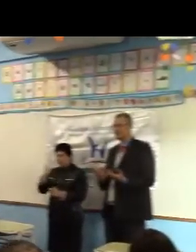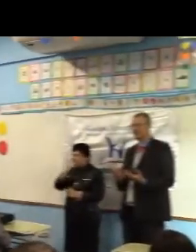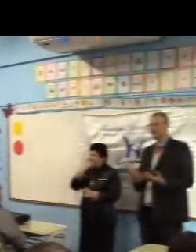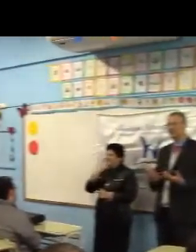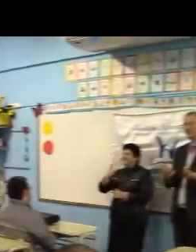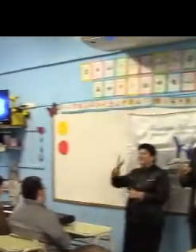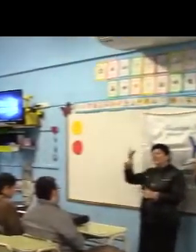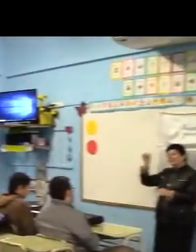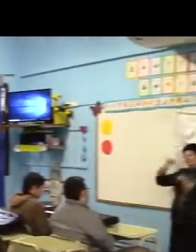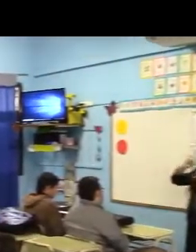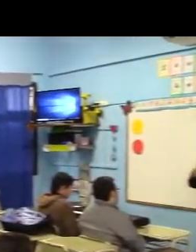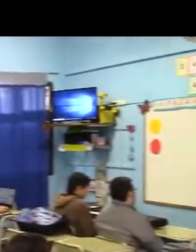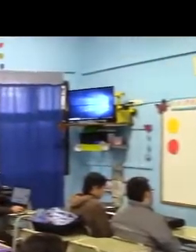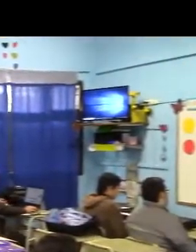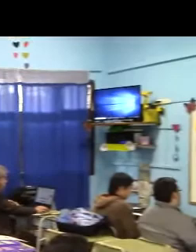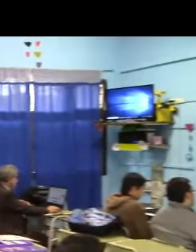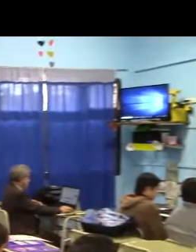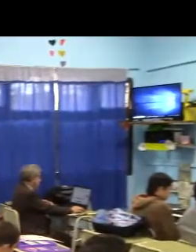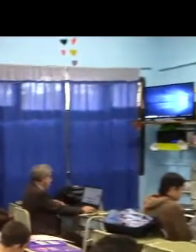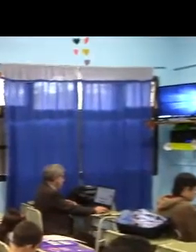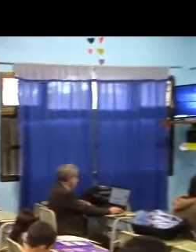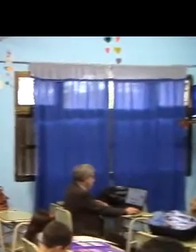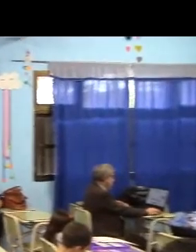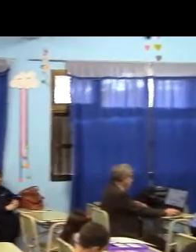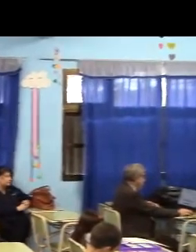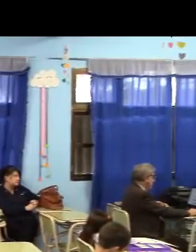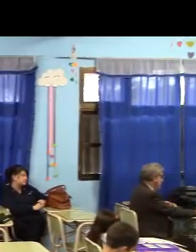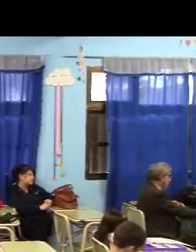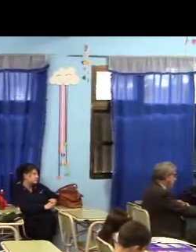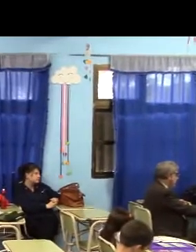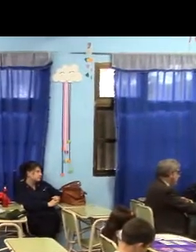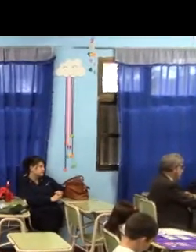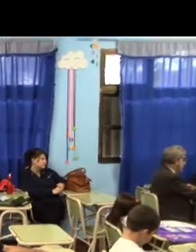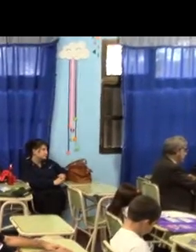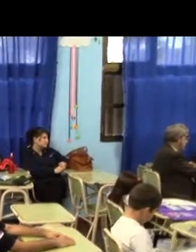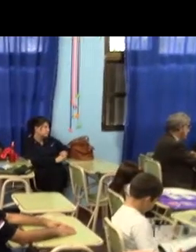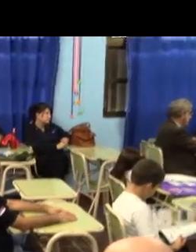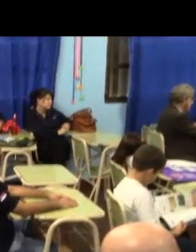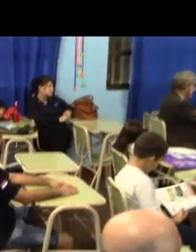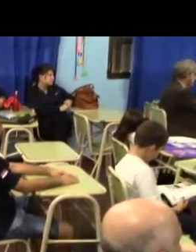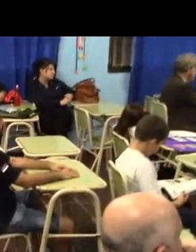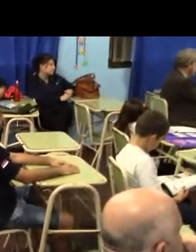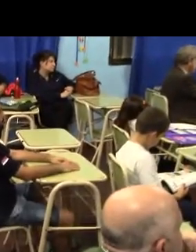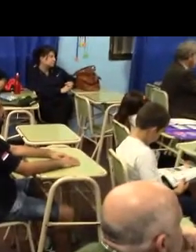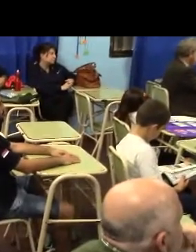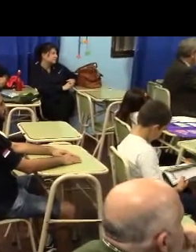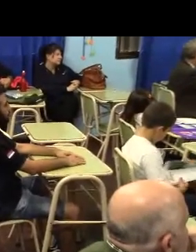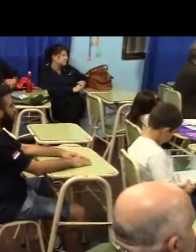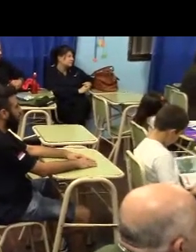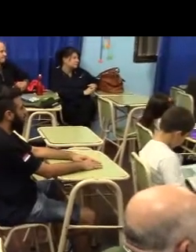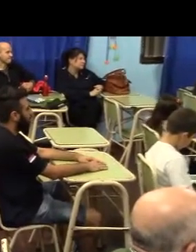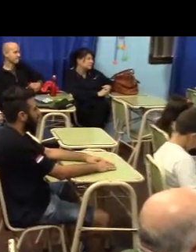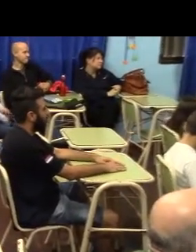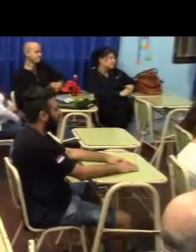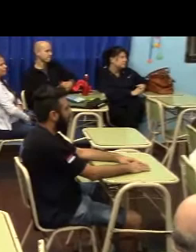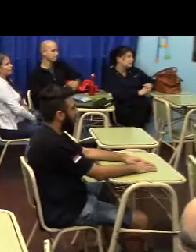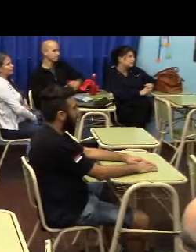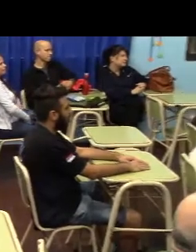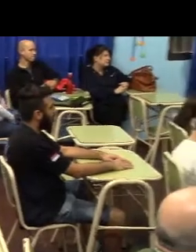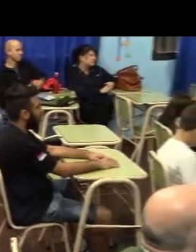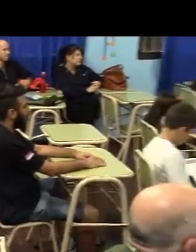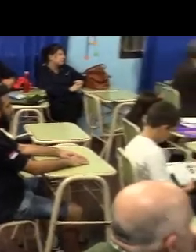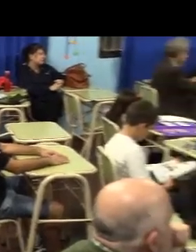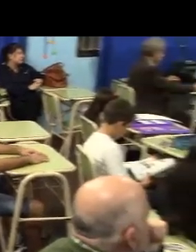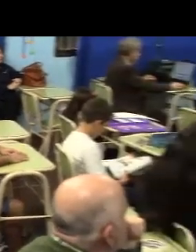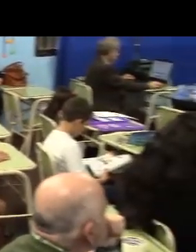nosotros tenemos, que llegue a sus vidas también. Y soñamos con una iglesia donde ellos entren y se sientan